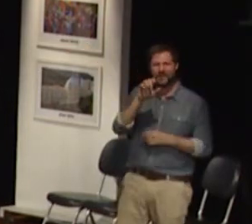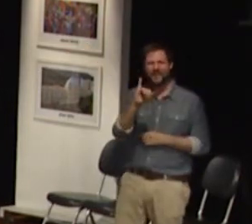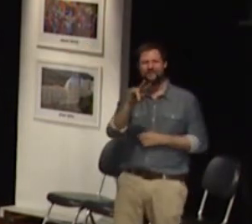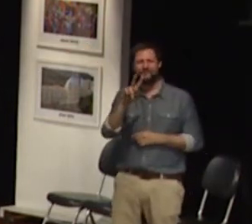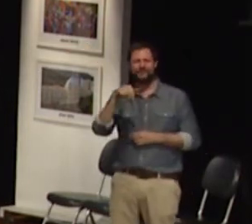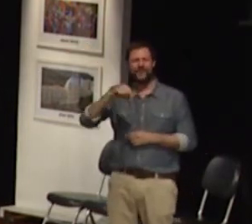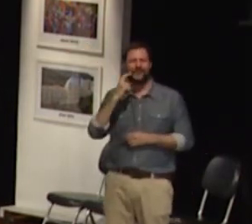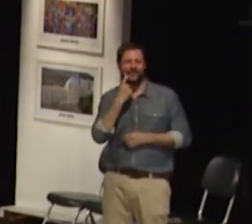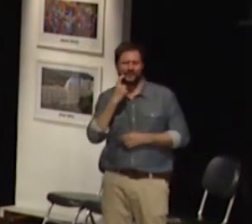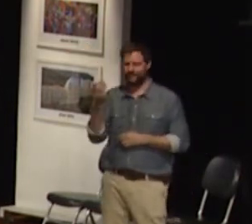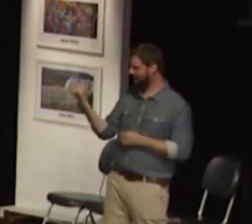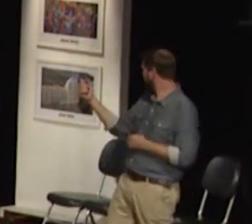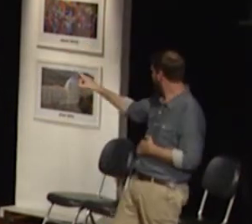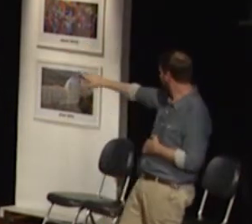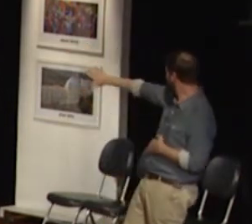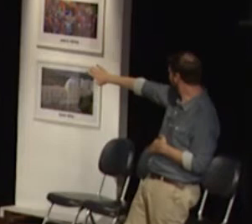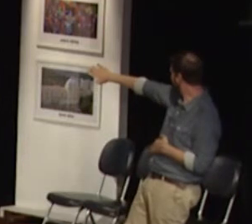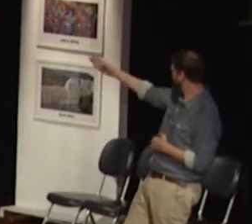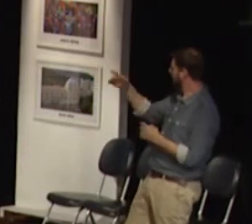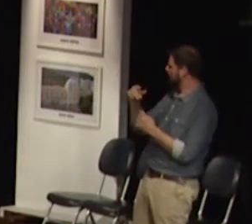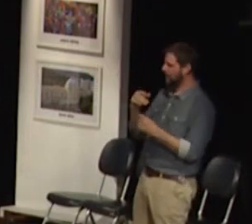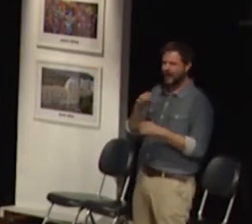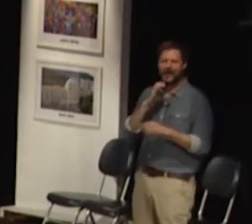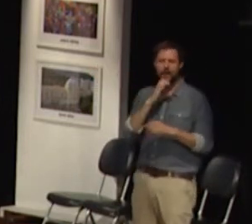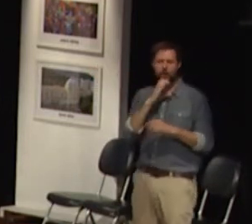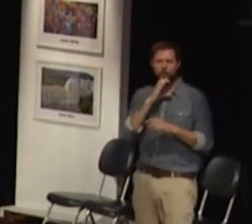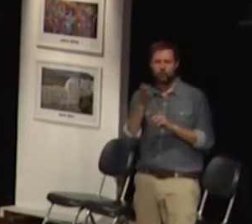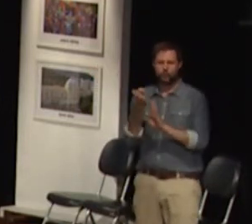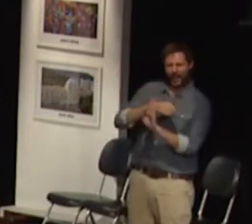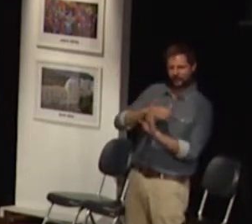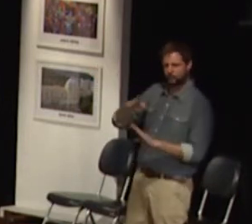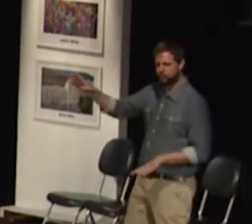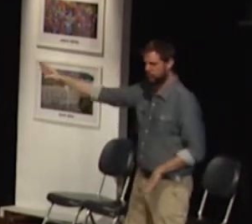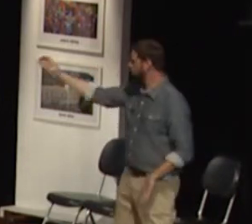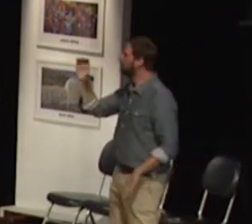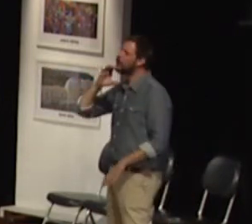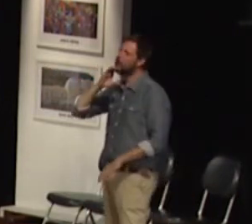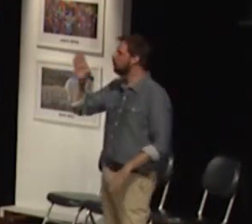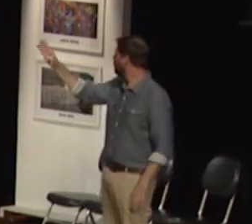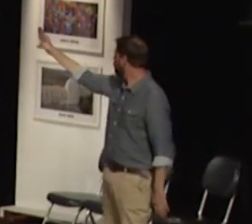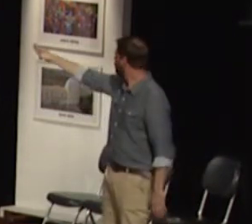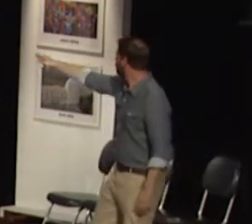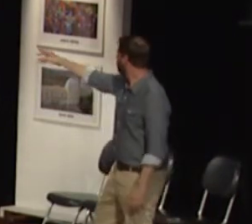O pessoal, a Ivana do CECADI que eu falei, é essa daqui. Tem a